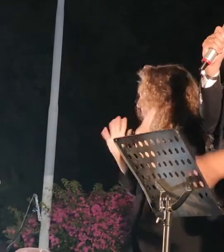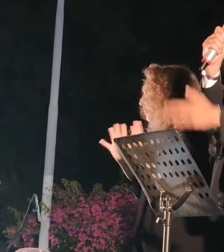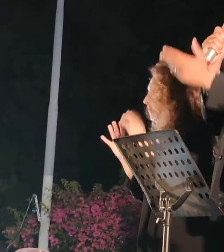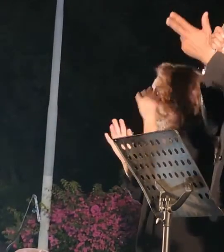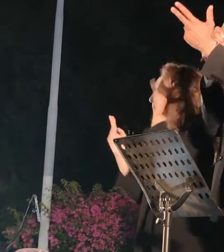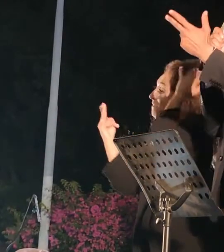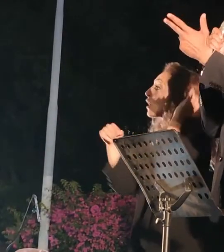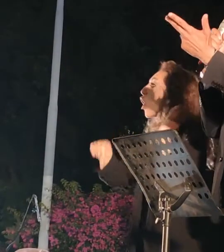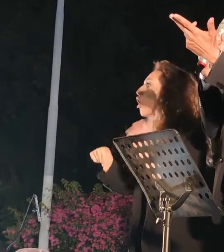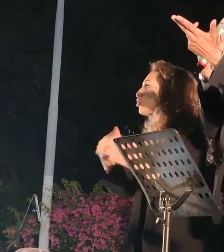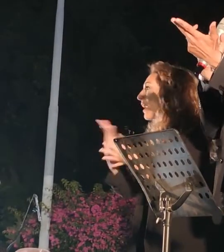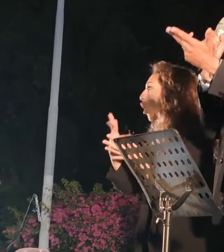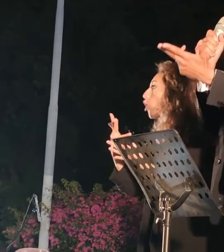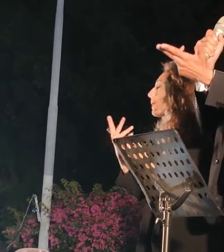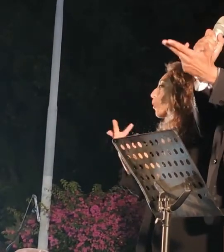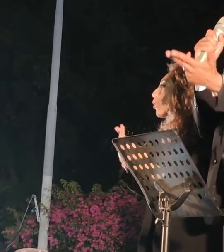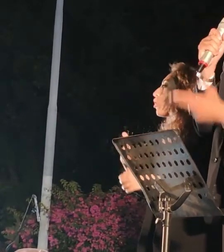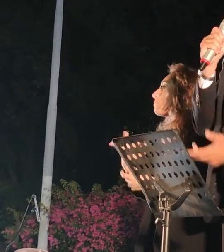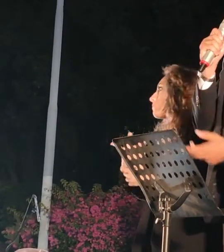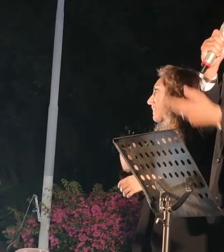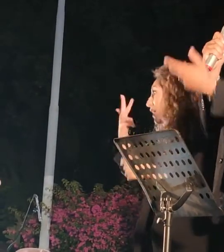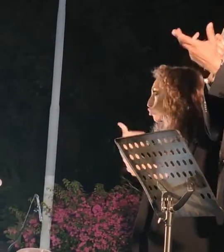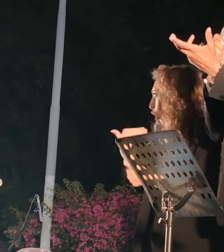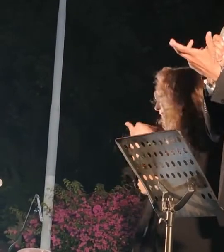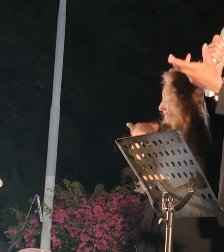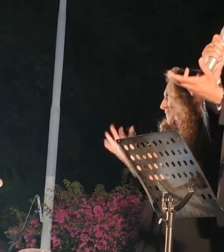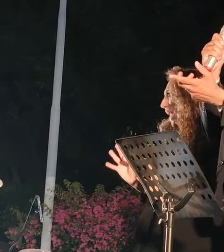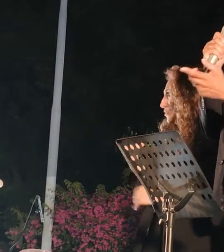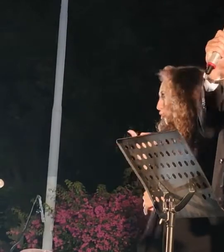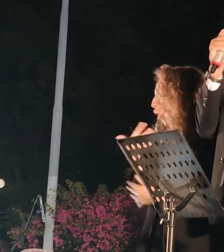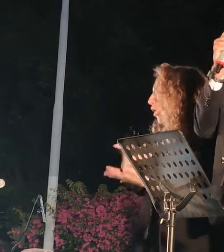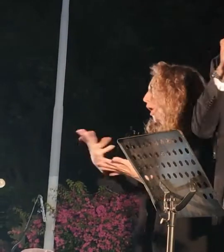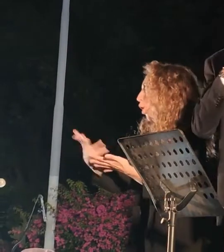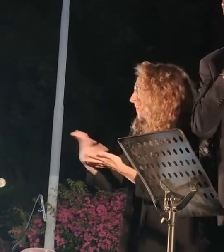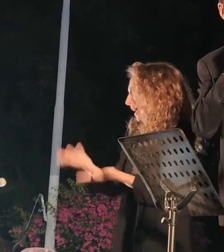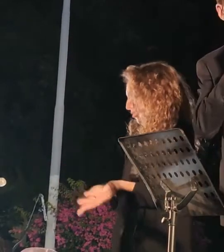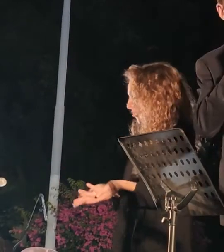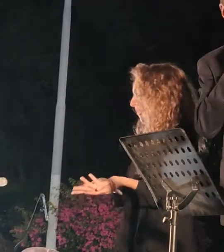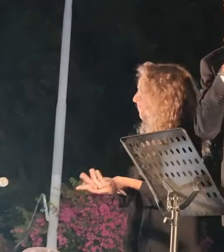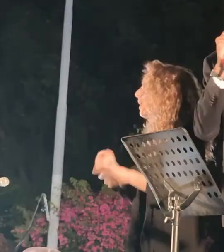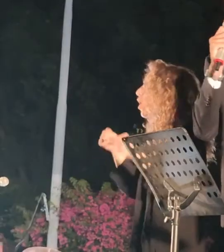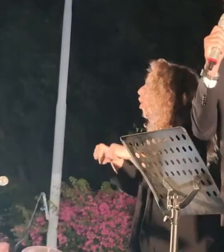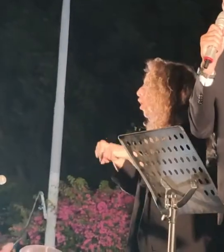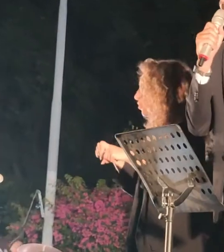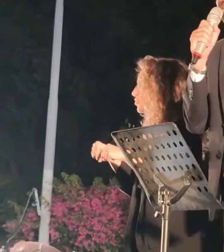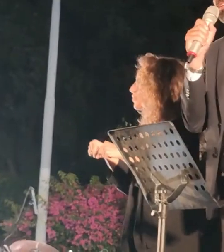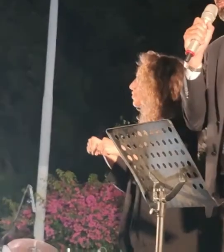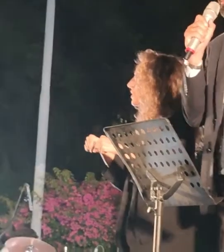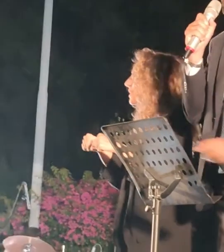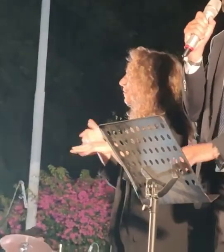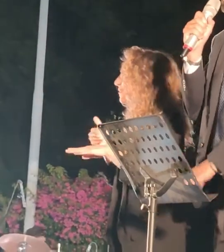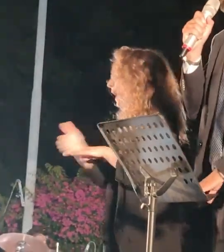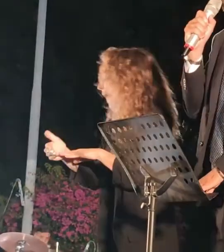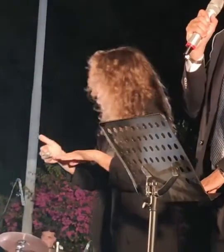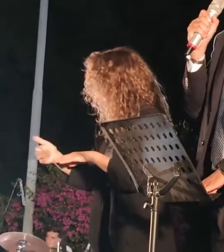vi sto raccontando i miei primi 3 giorni, le cose più... E oggi ho fatto tardi perché